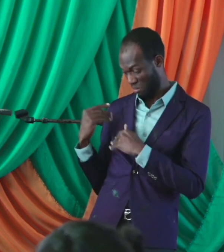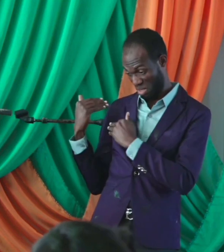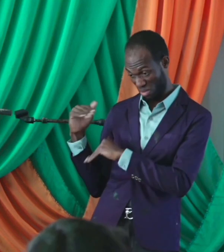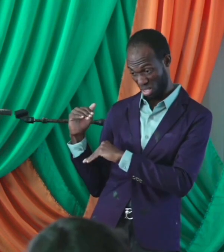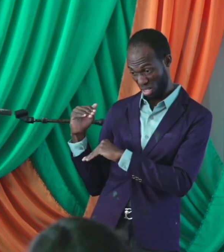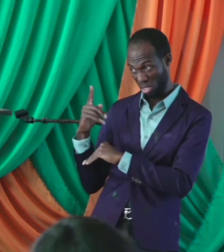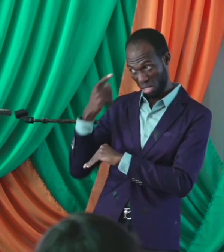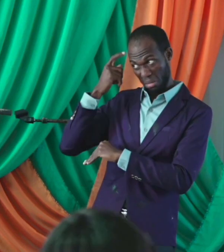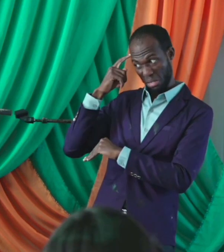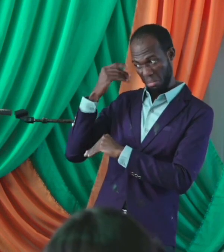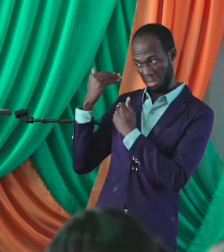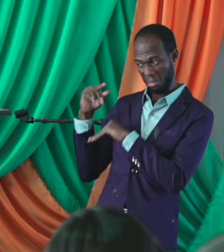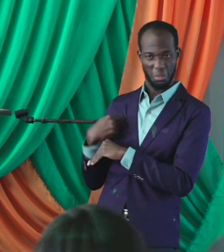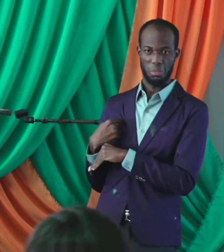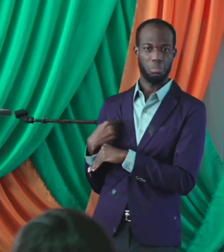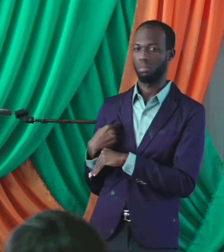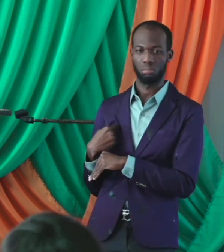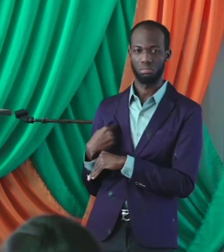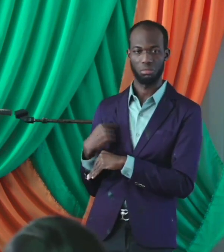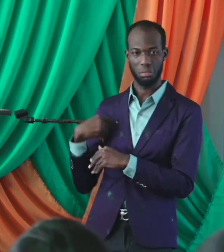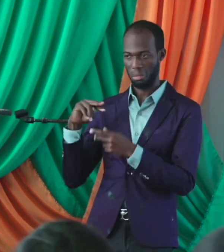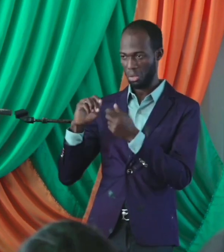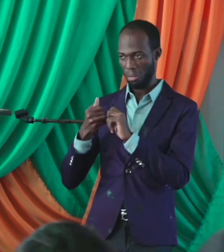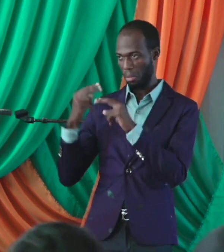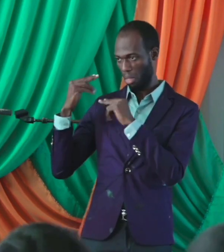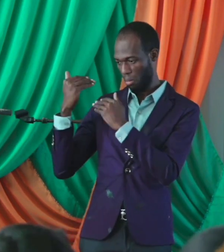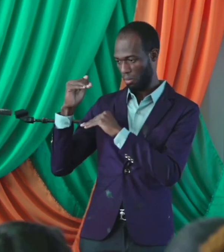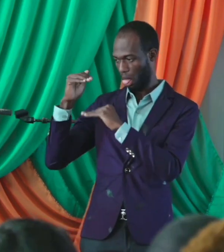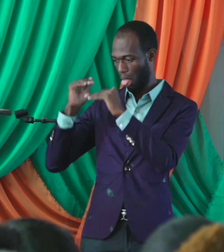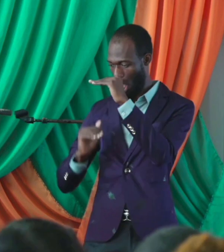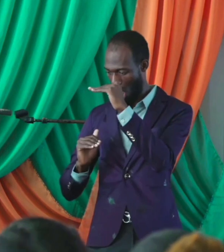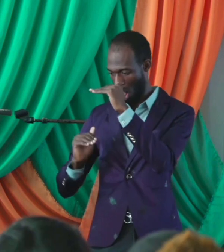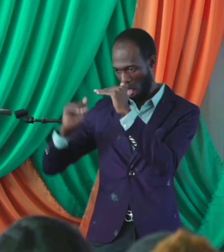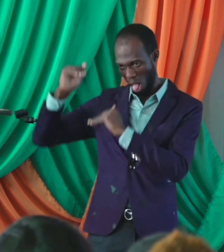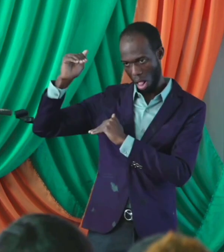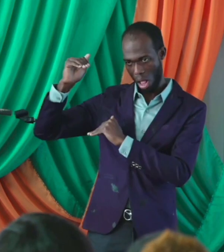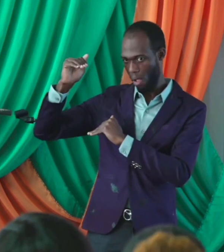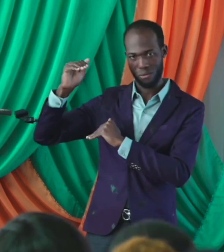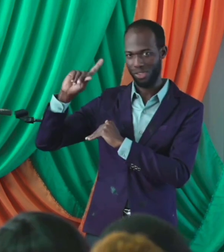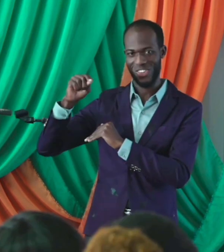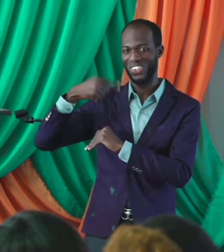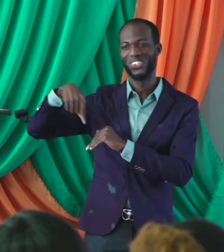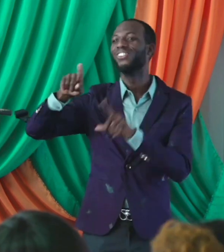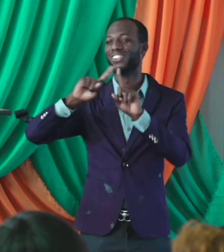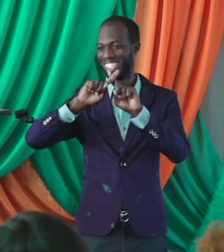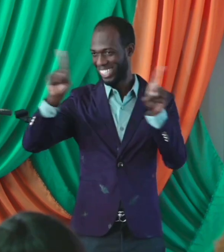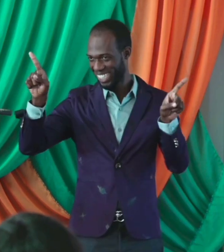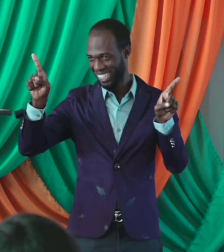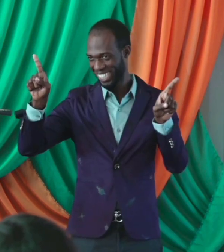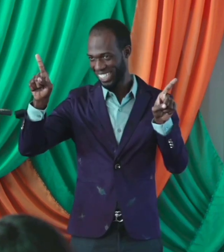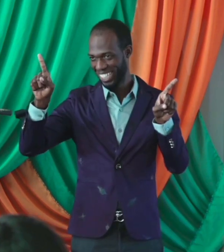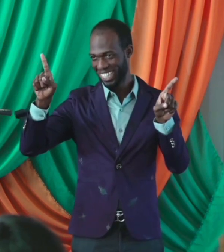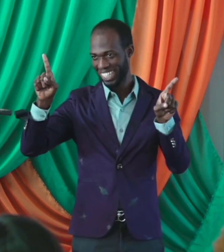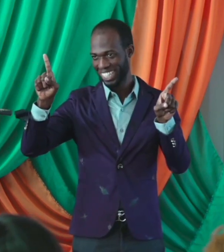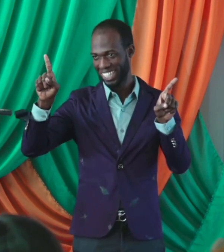corps, dans l'esprit ou dans le monde. C'est pas une limitation qui fait inférieur à l'autre. Non. Ou différent.